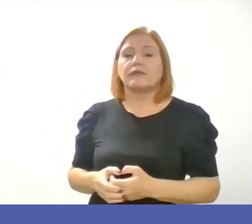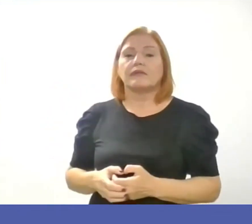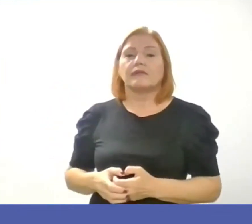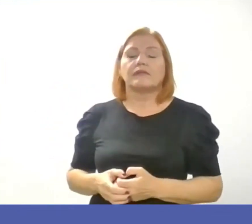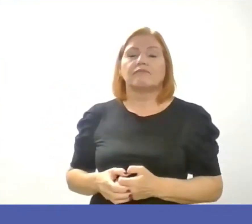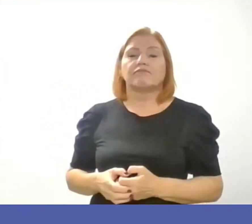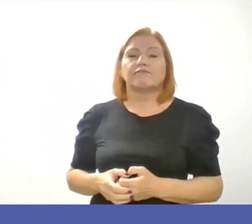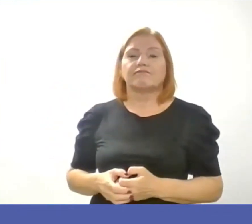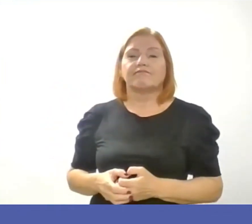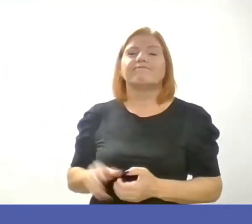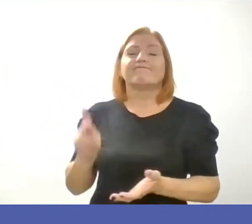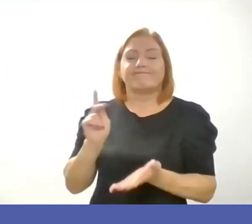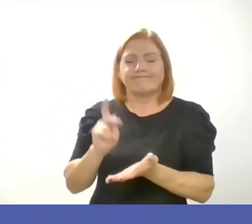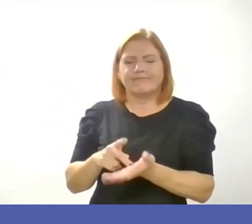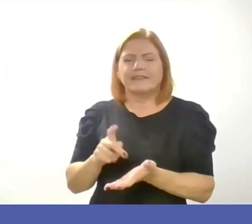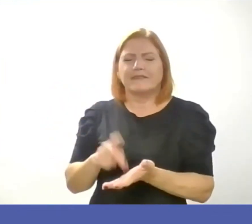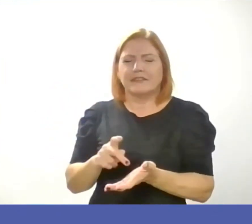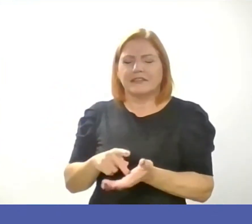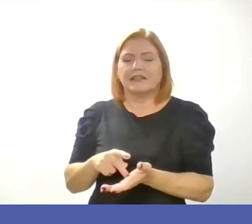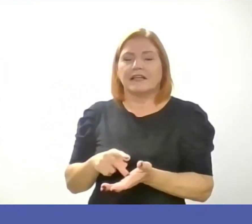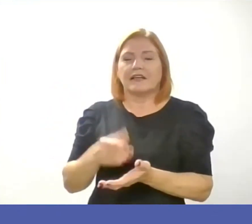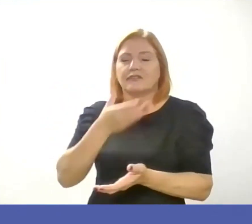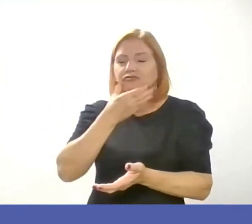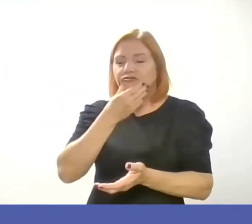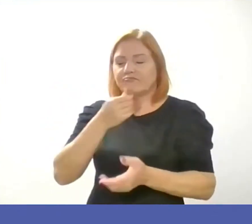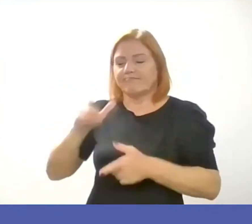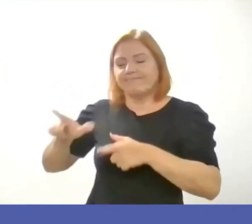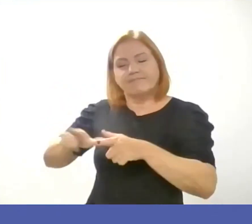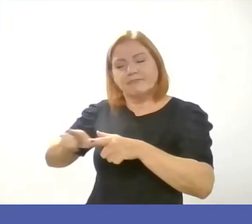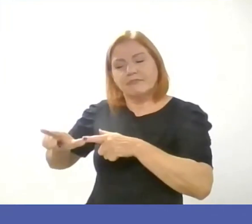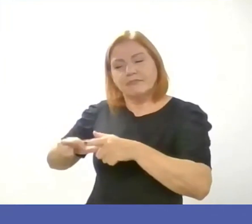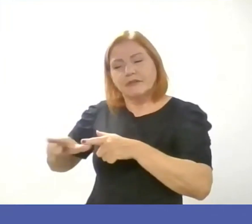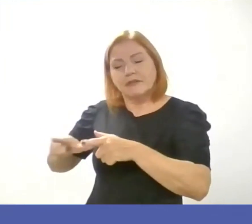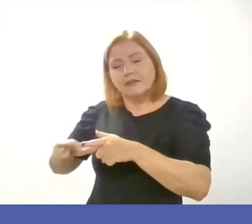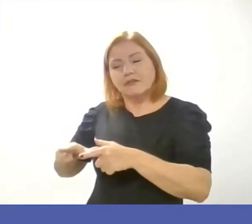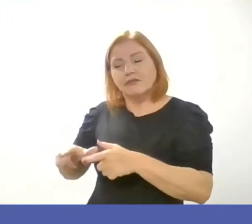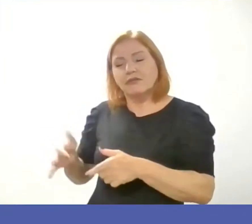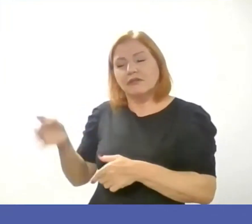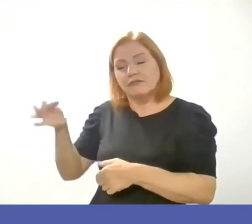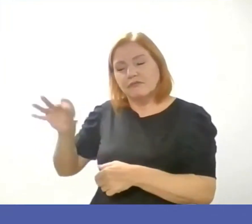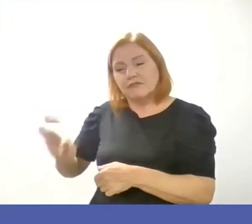os trabalhadores de última hora precisam ter um espírito diferente.